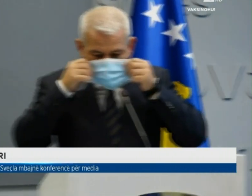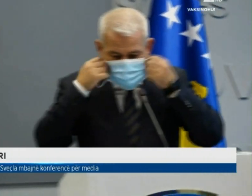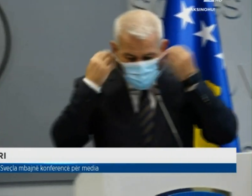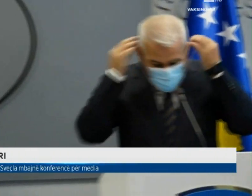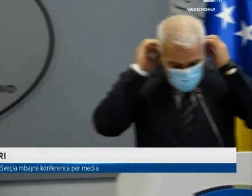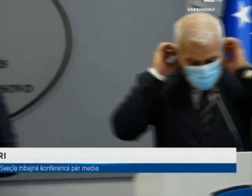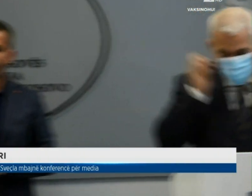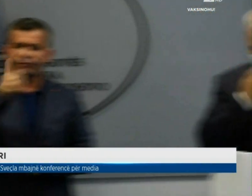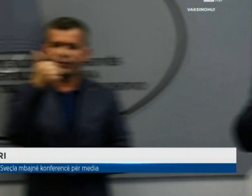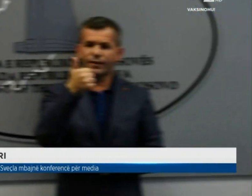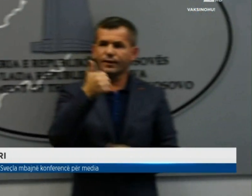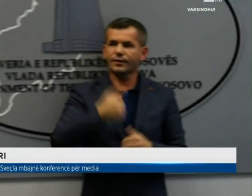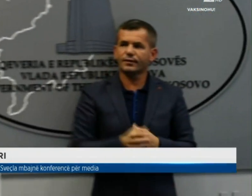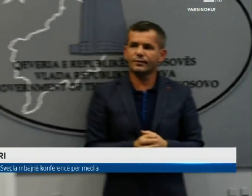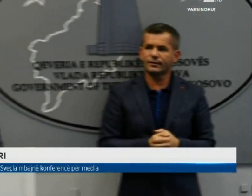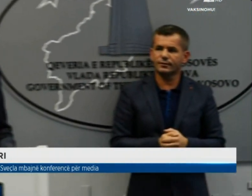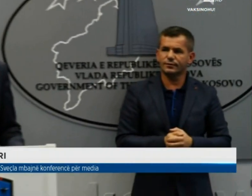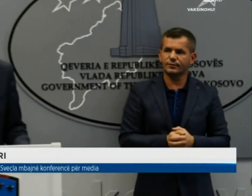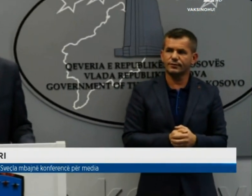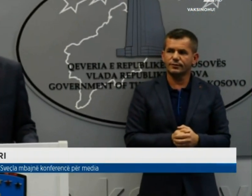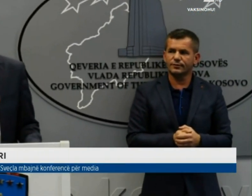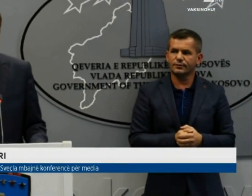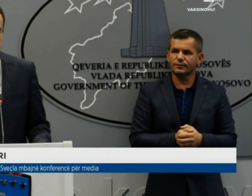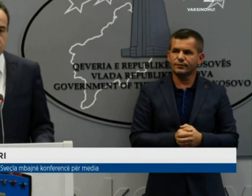Së pari,